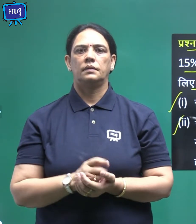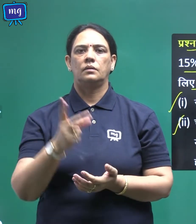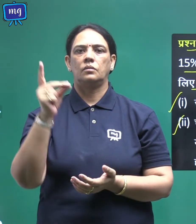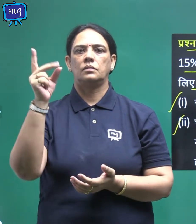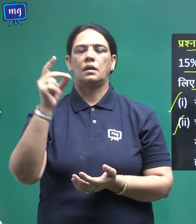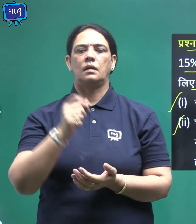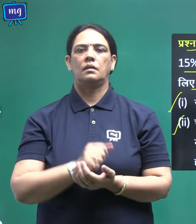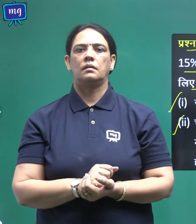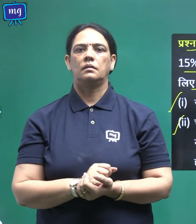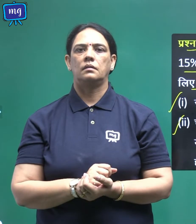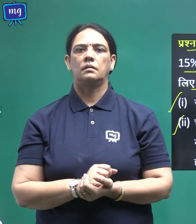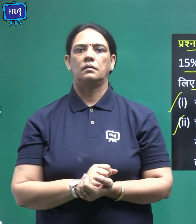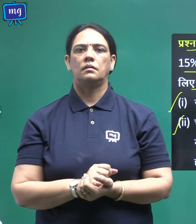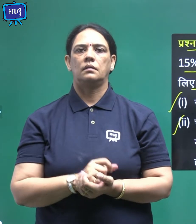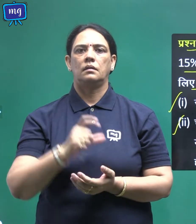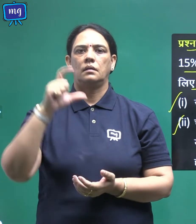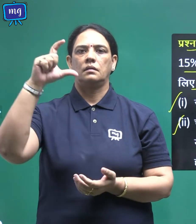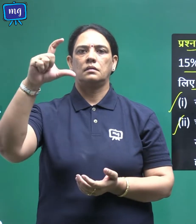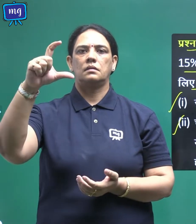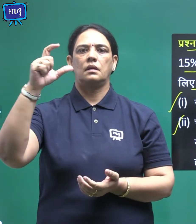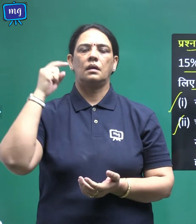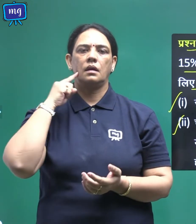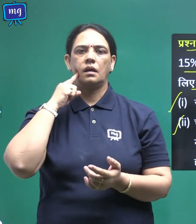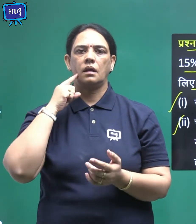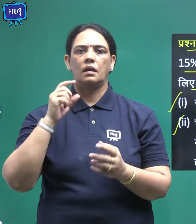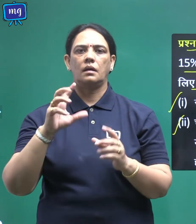दूसरा चक्रवृद्धि ब्याज